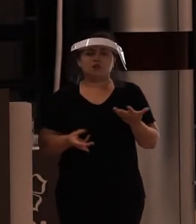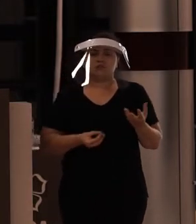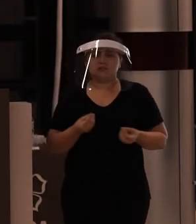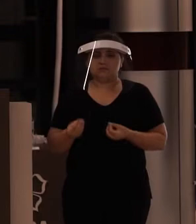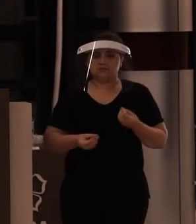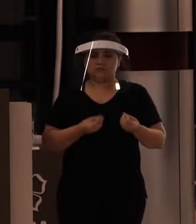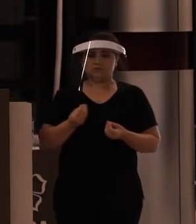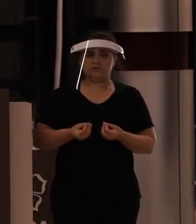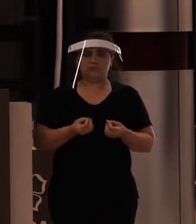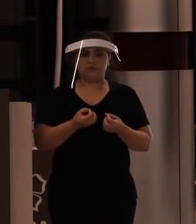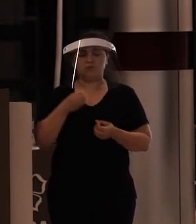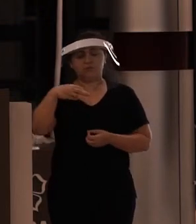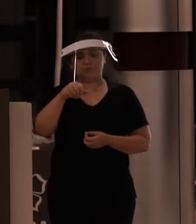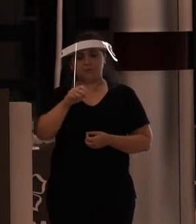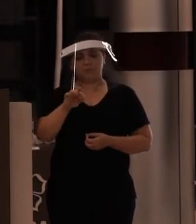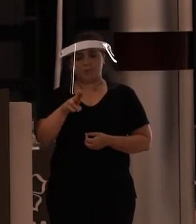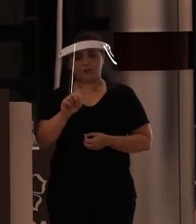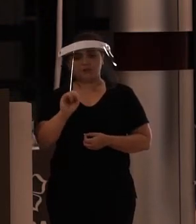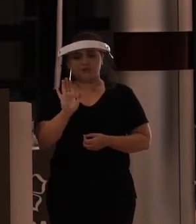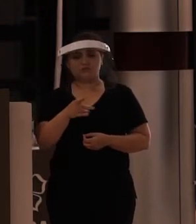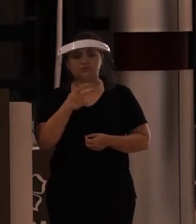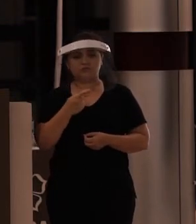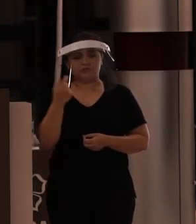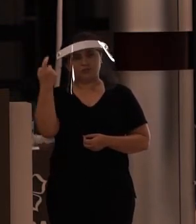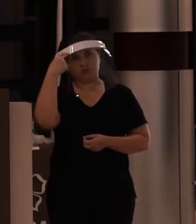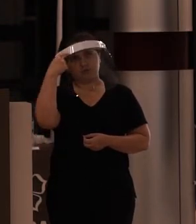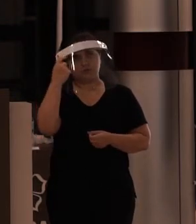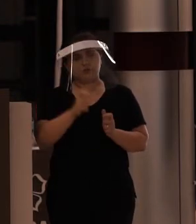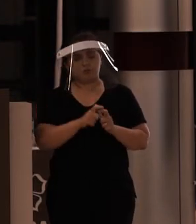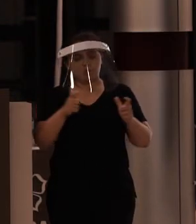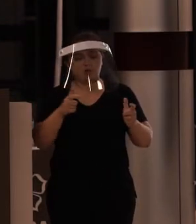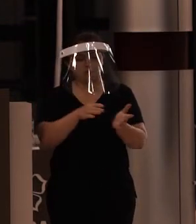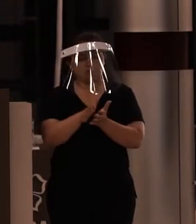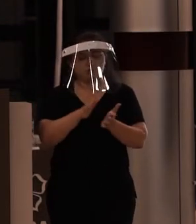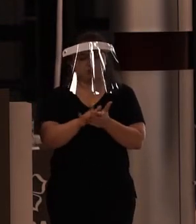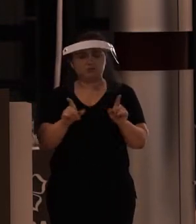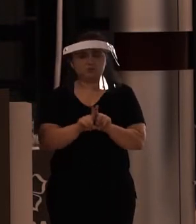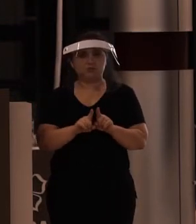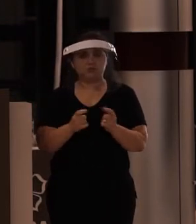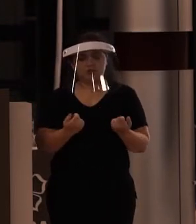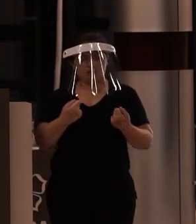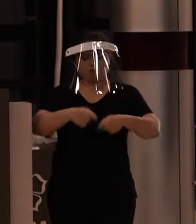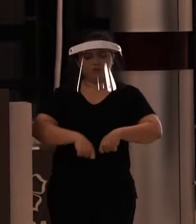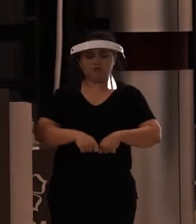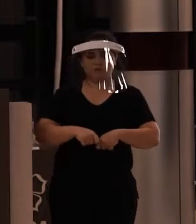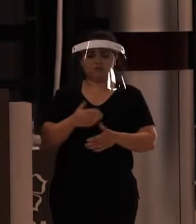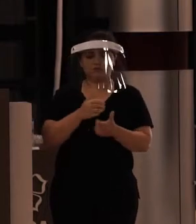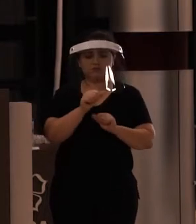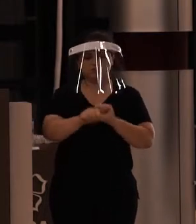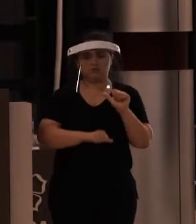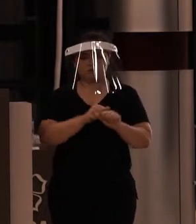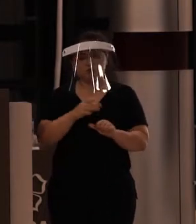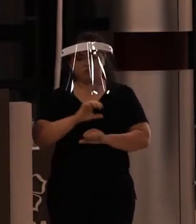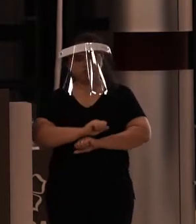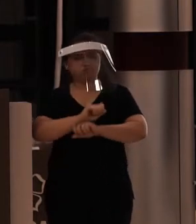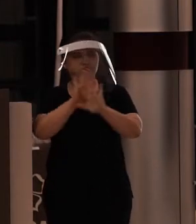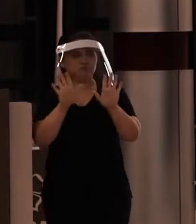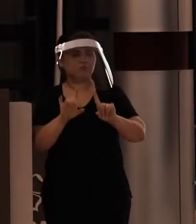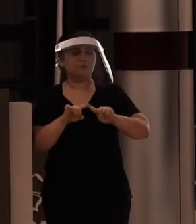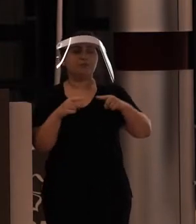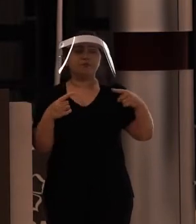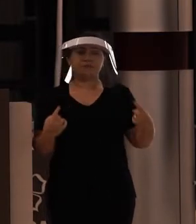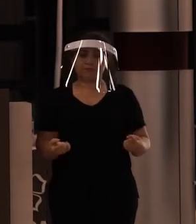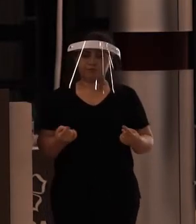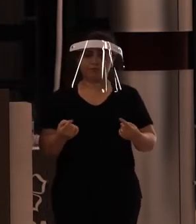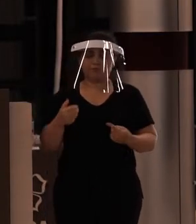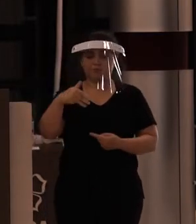como o Matheus falou, a gente deve realizar em períodos de maior demanda, quando os pontos deficientes de rede se tornam-se mais evidentes.